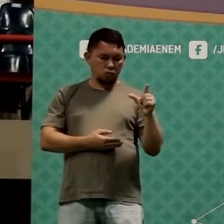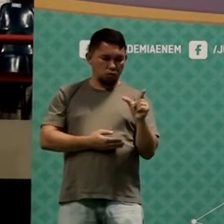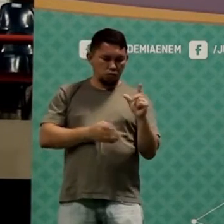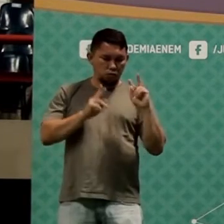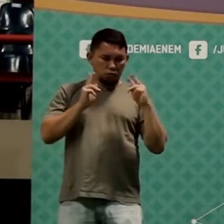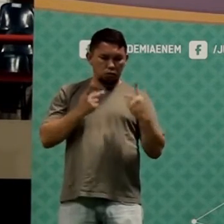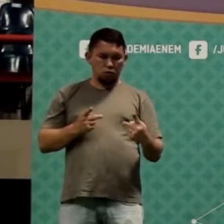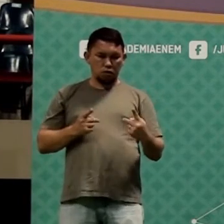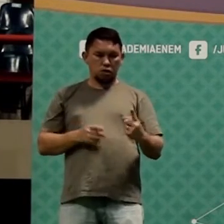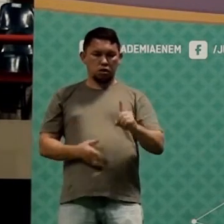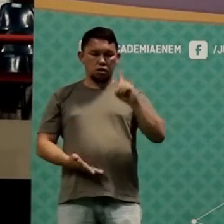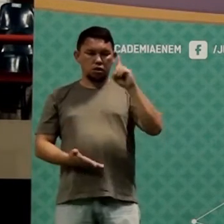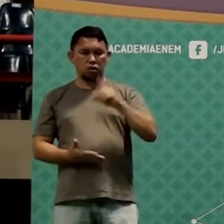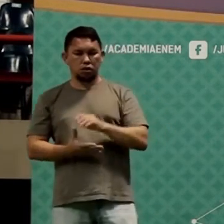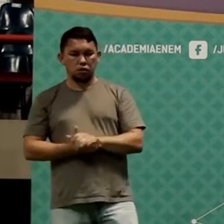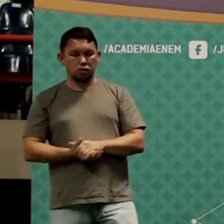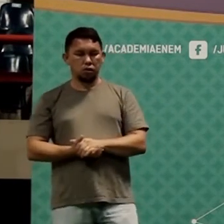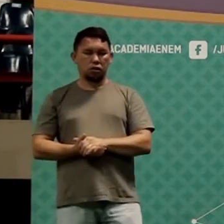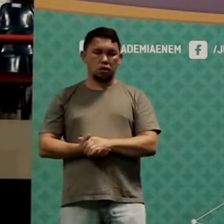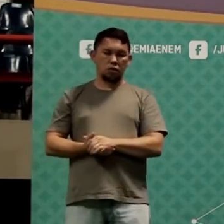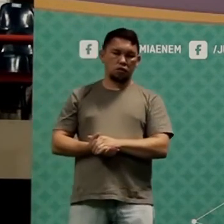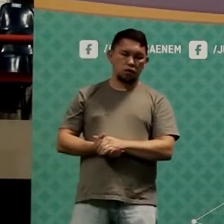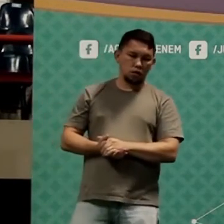humanas a Deus.